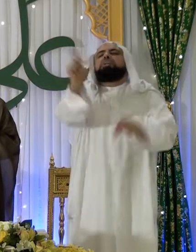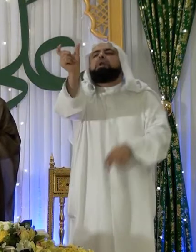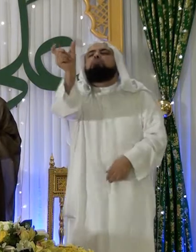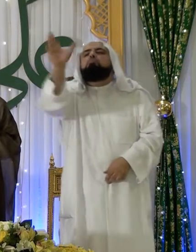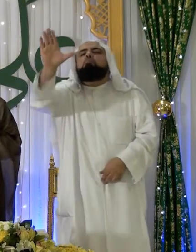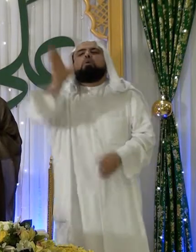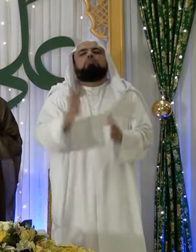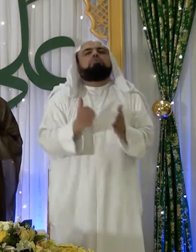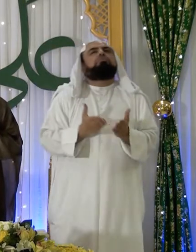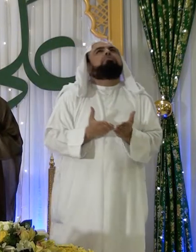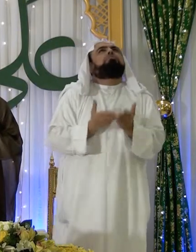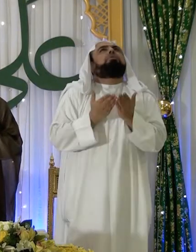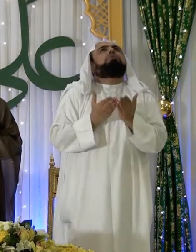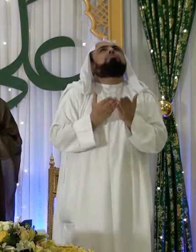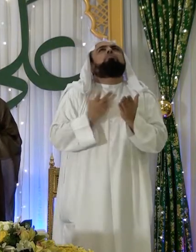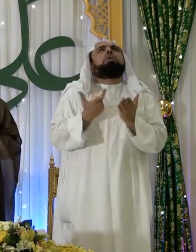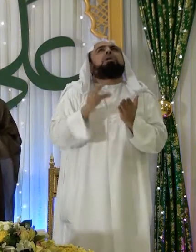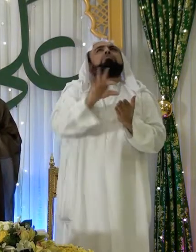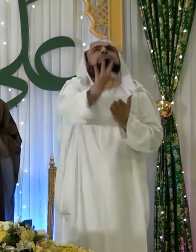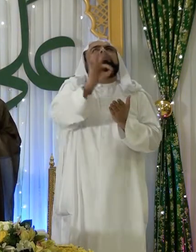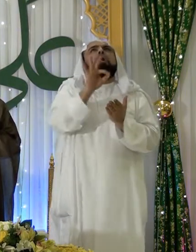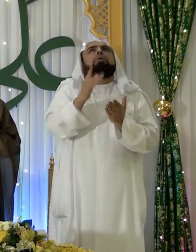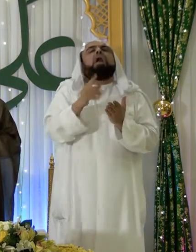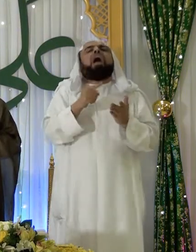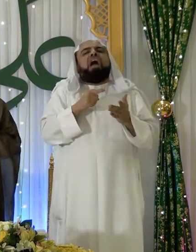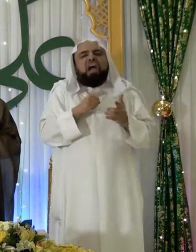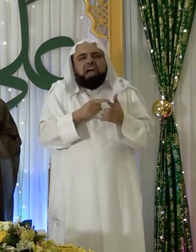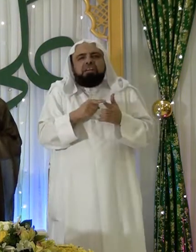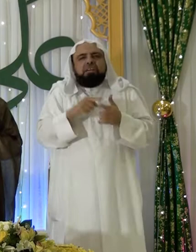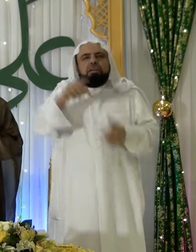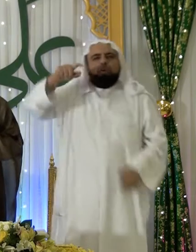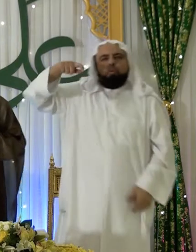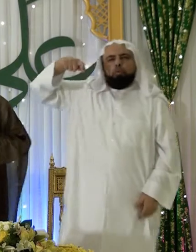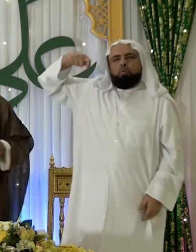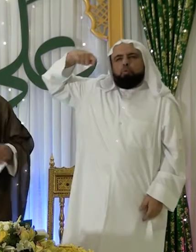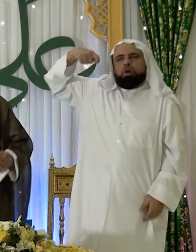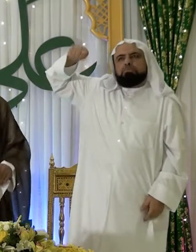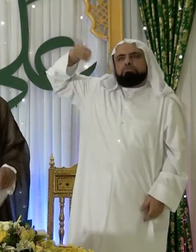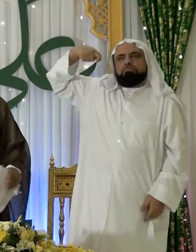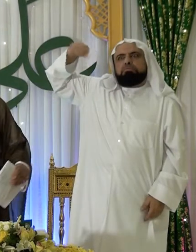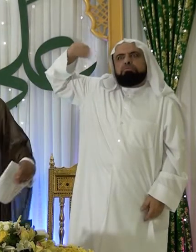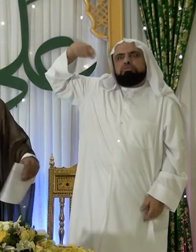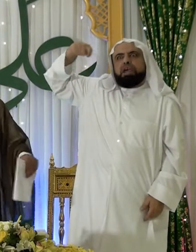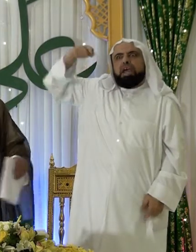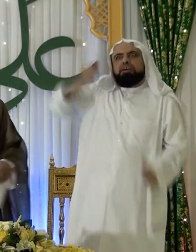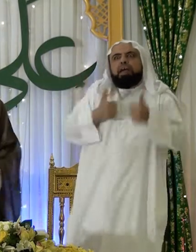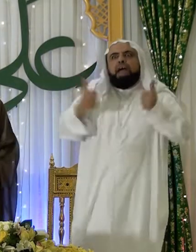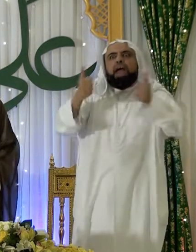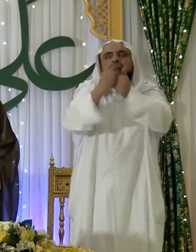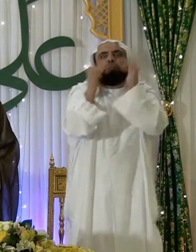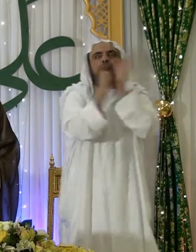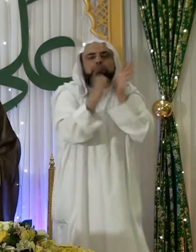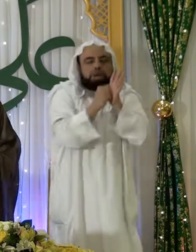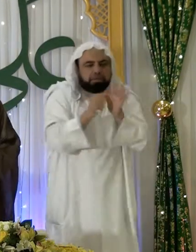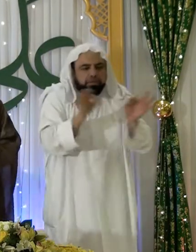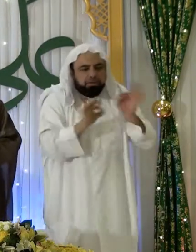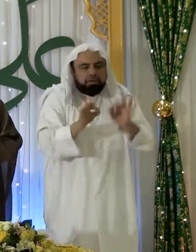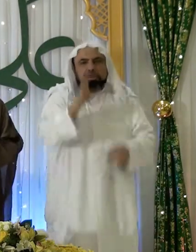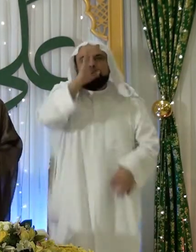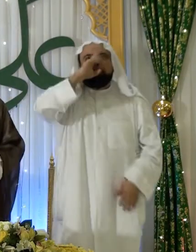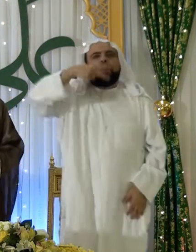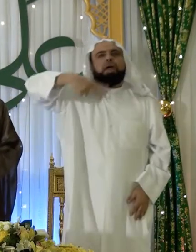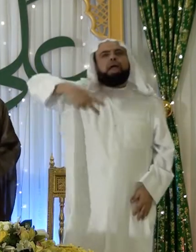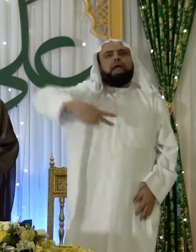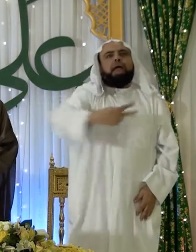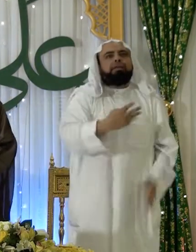وآله اختار كذلك وزيرا له من أهله هو أخاه